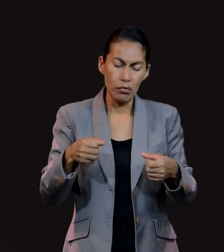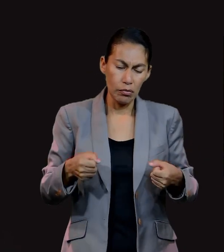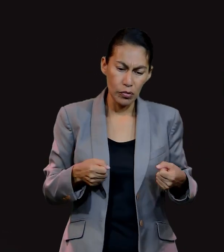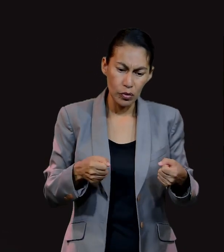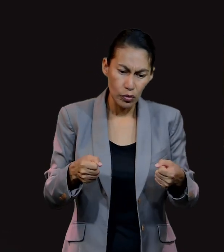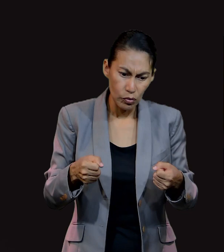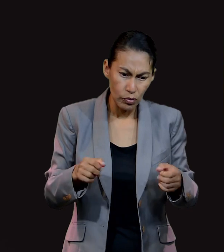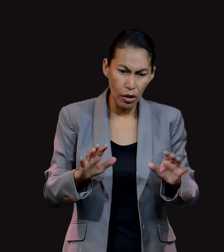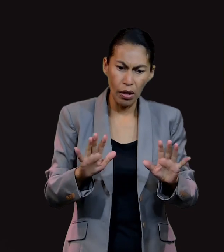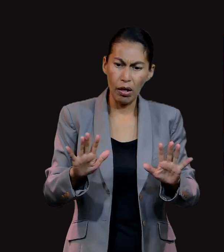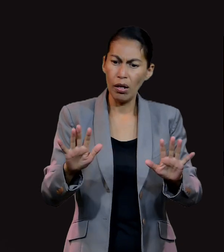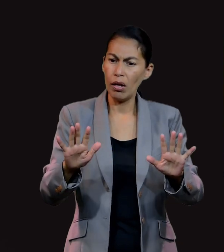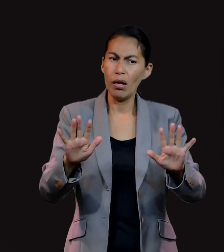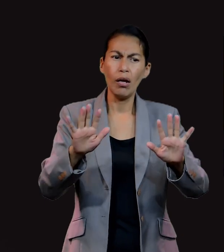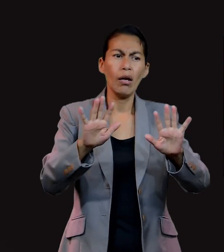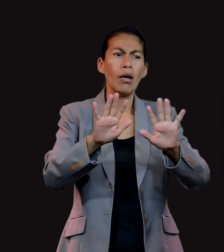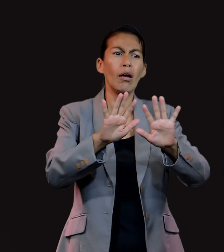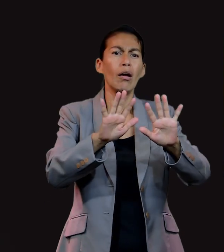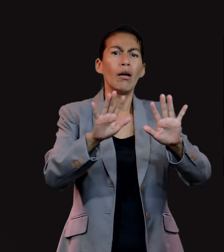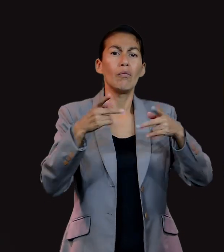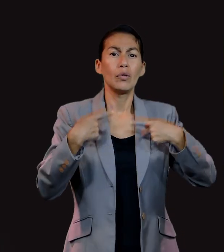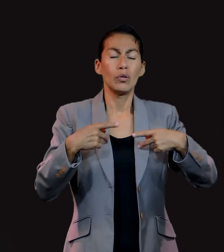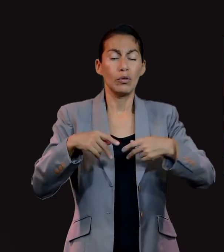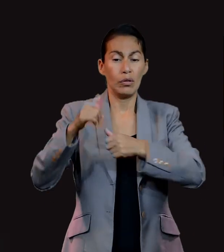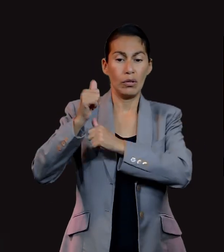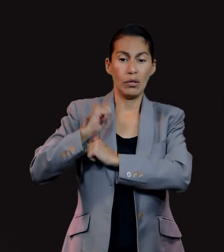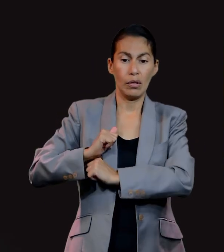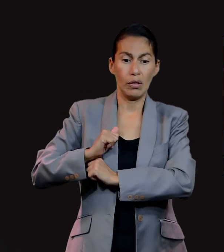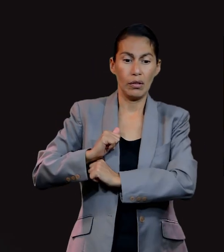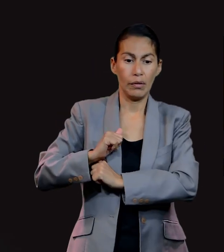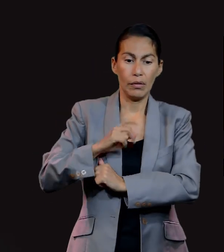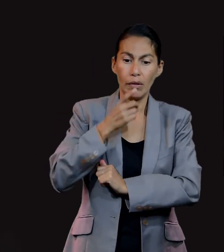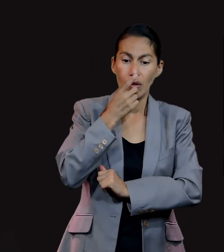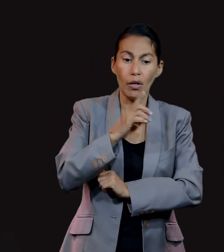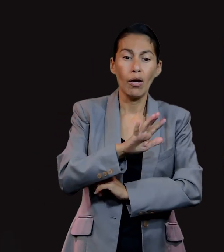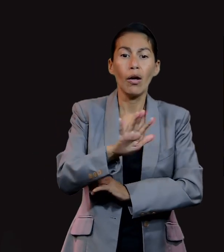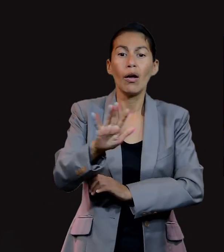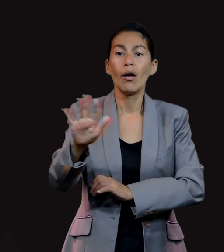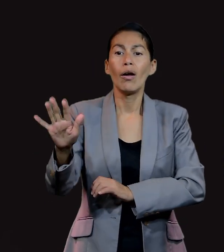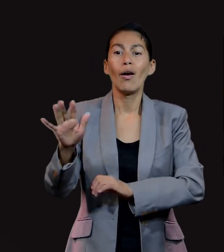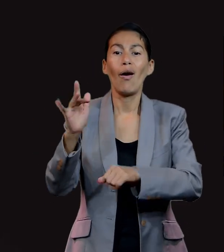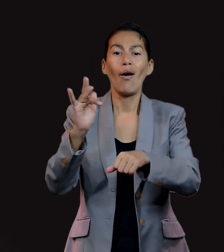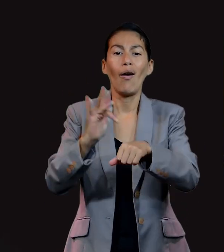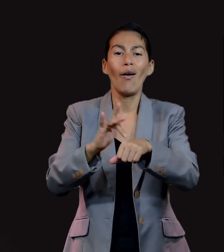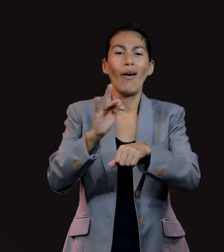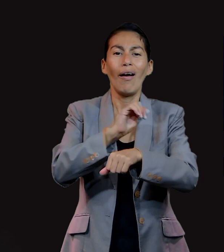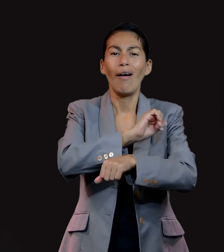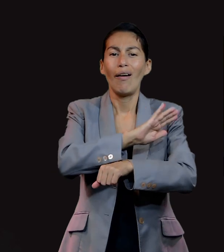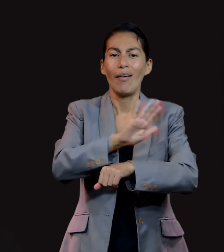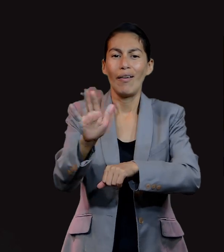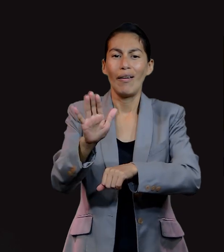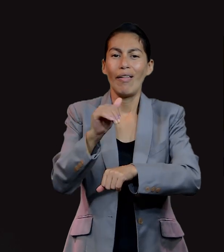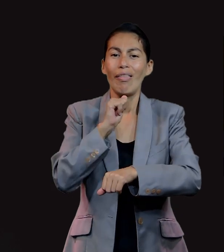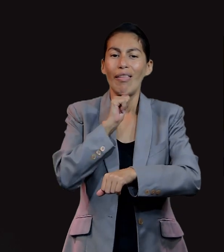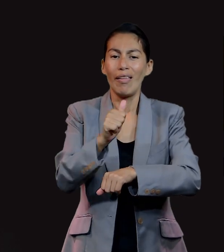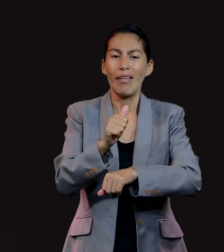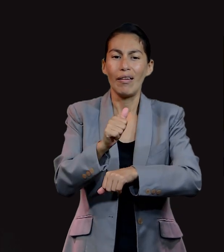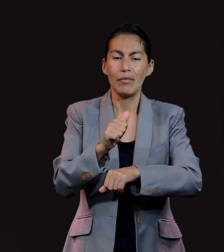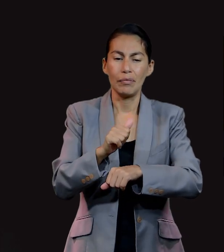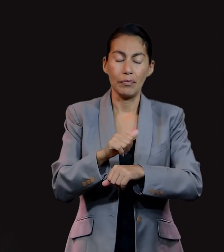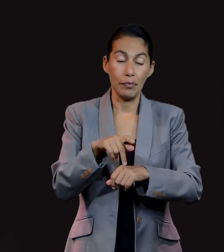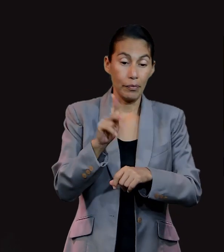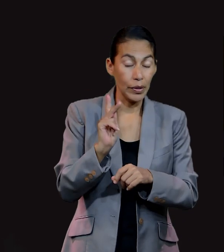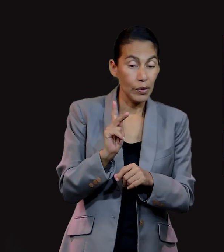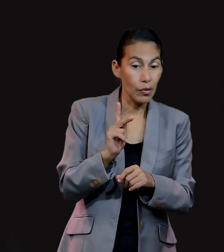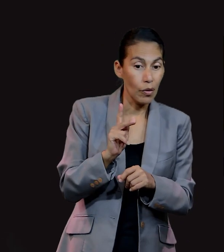ahí en la puerta de emergencia el encargado de los médicos dijo no, no, no lo toquen está muerto ese señor está muerto pero